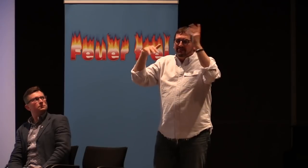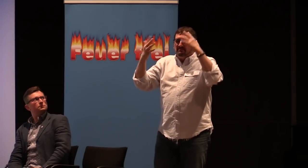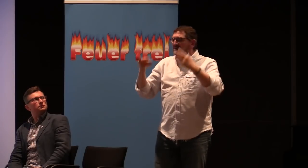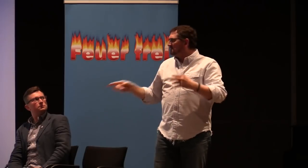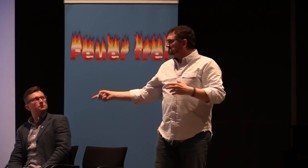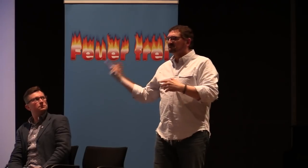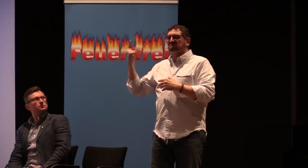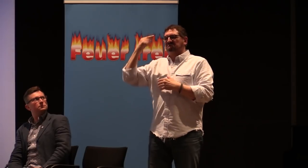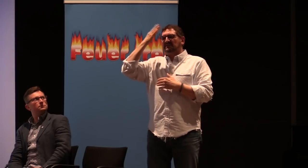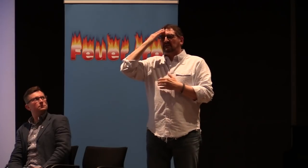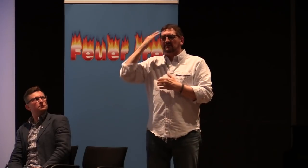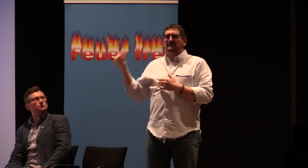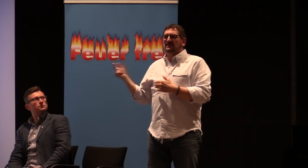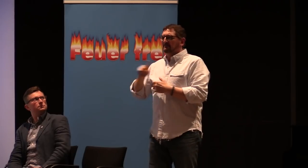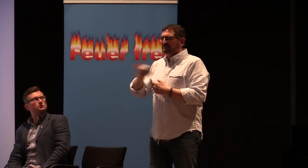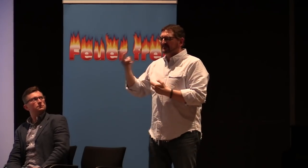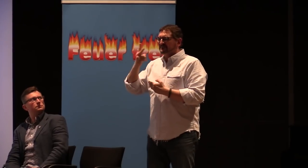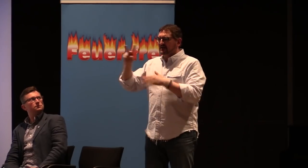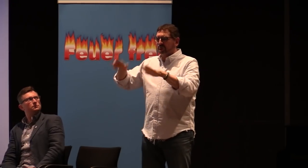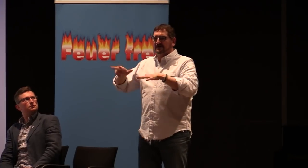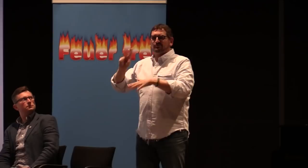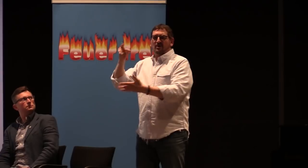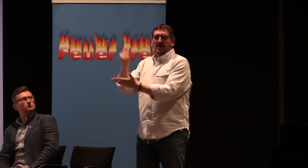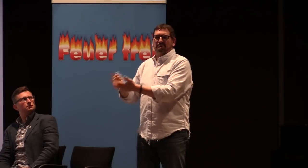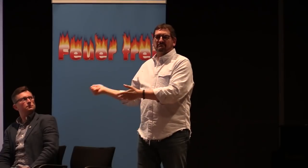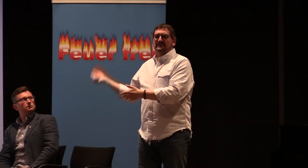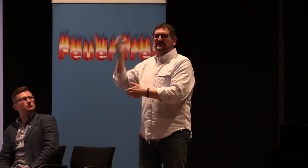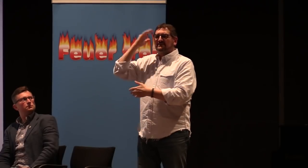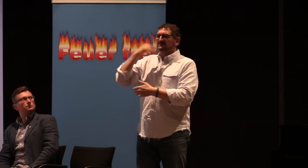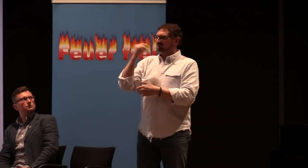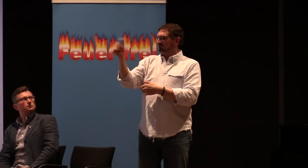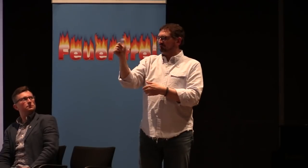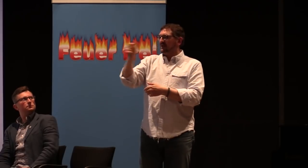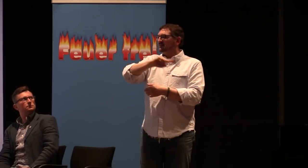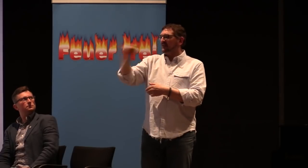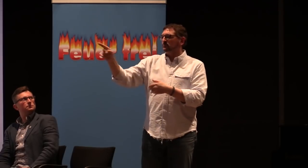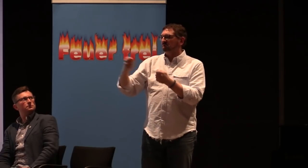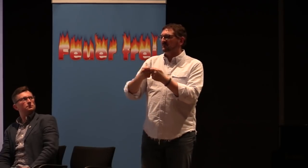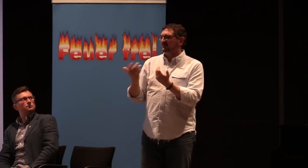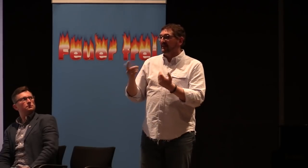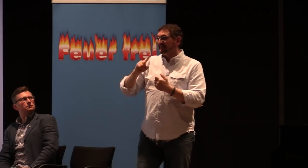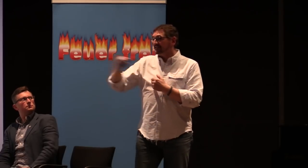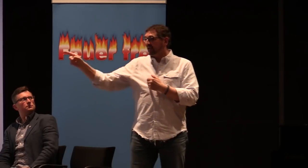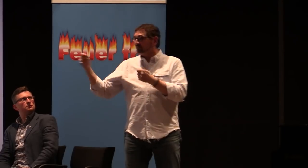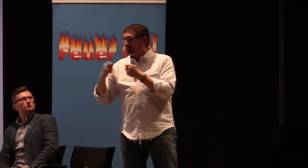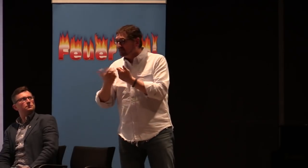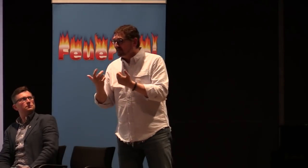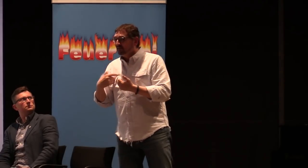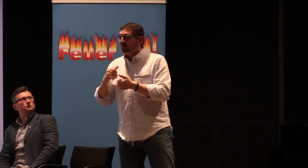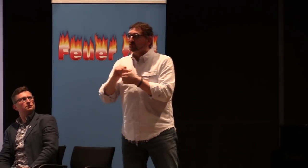Zahlen habe ich bisher noch gar nicht bekommen. Und jetzt warst du bis 2018 im Vorstand und hast